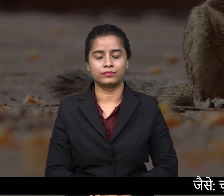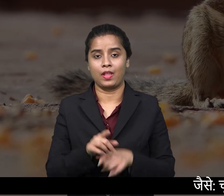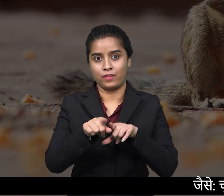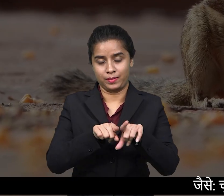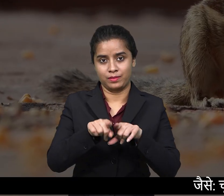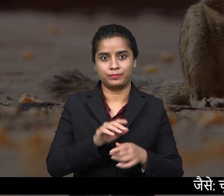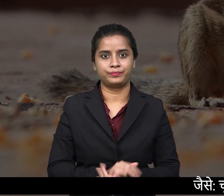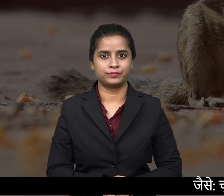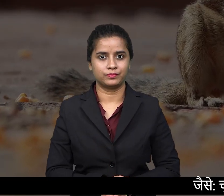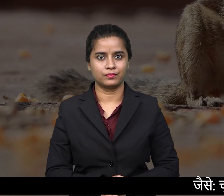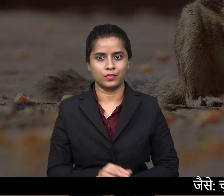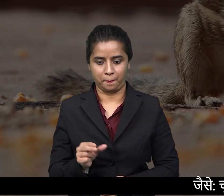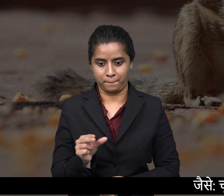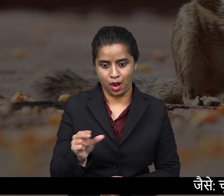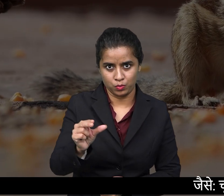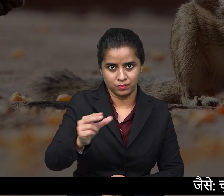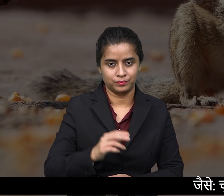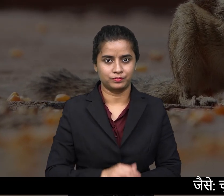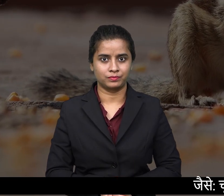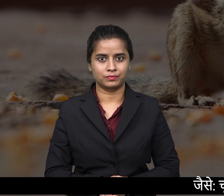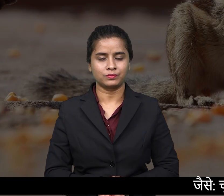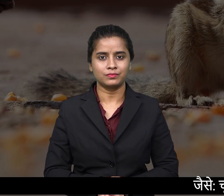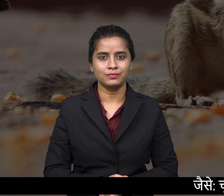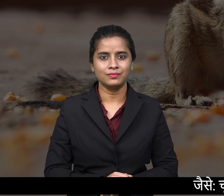जैसे चूहा, गिलहरी, मुर्गी।